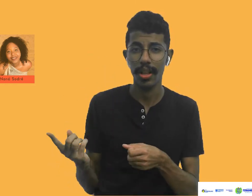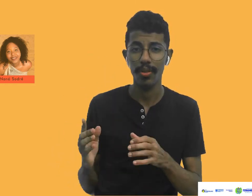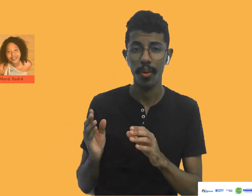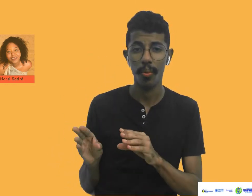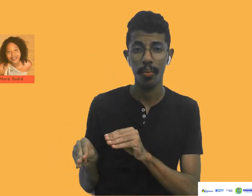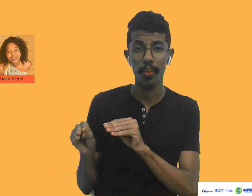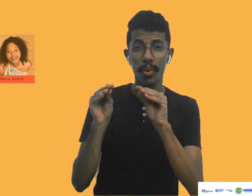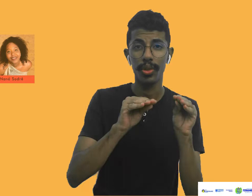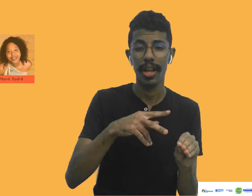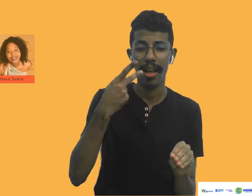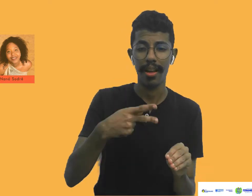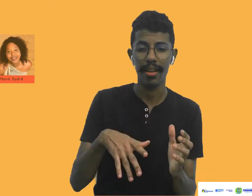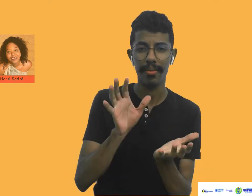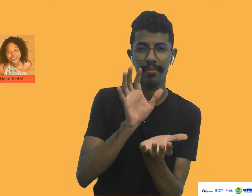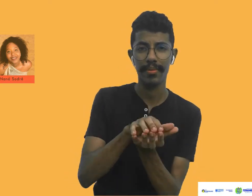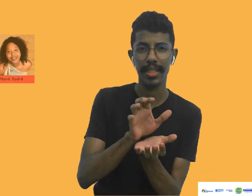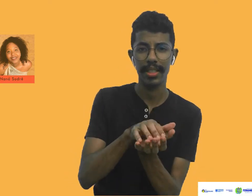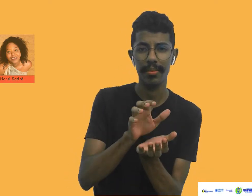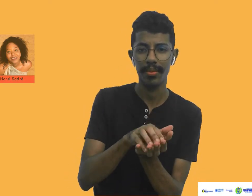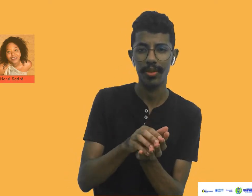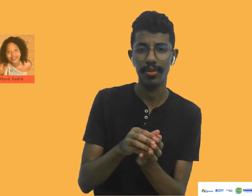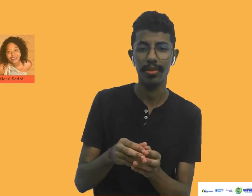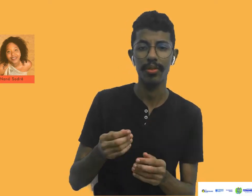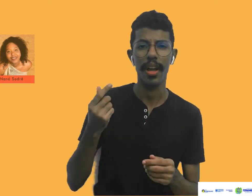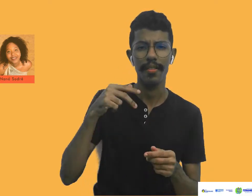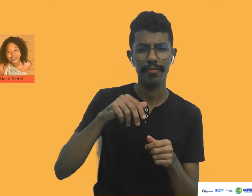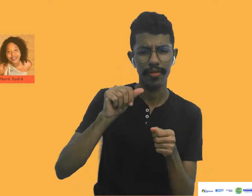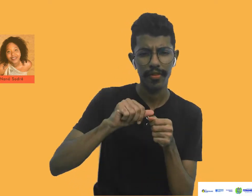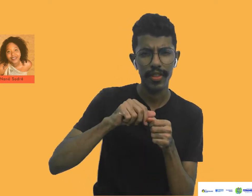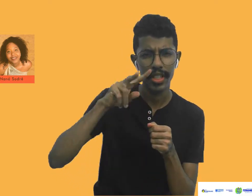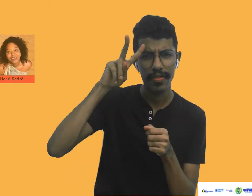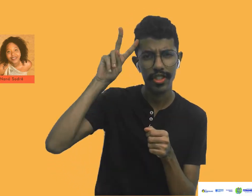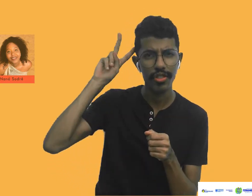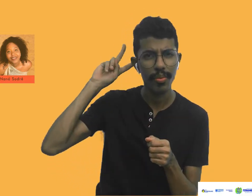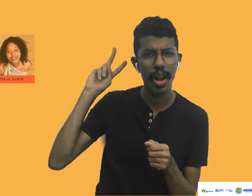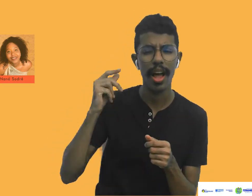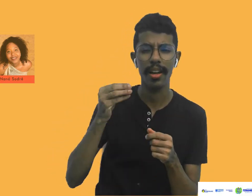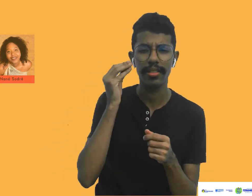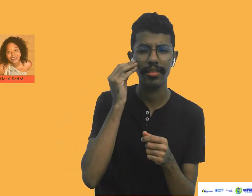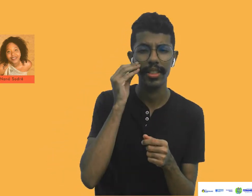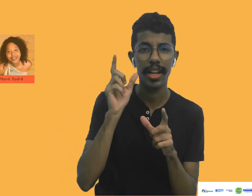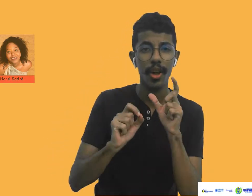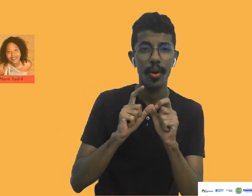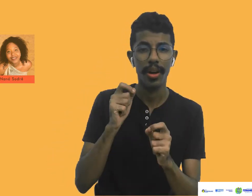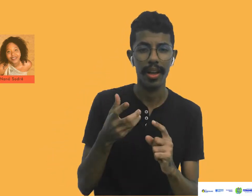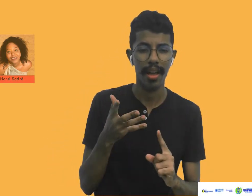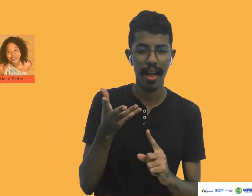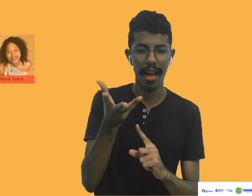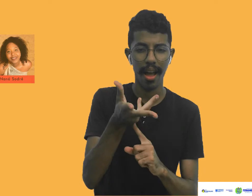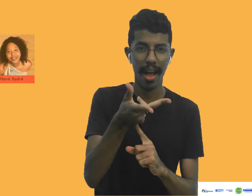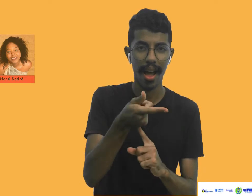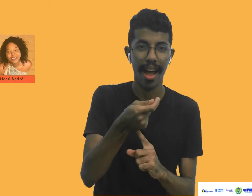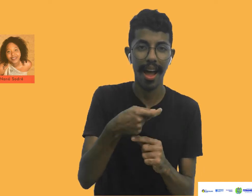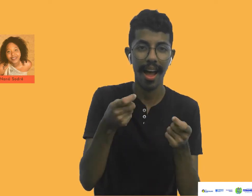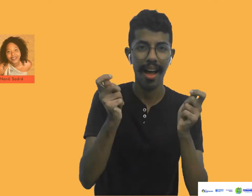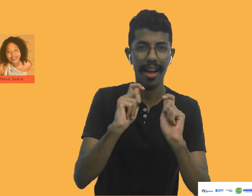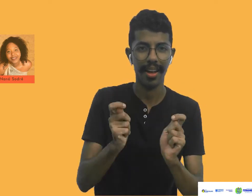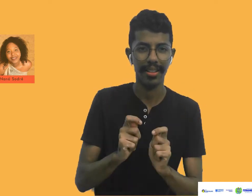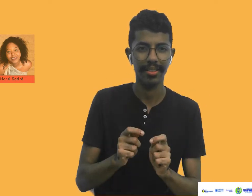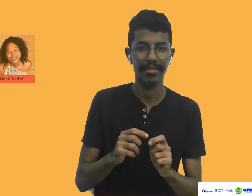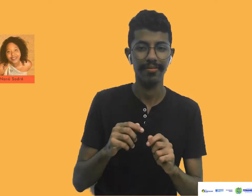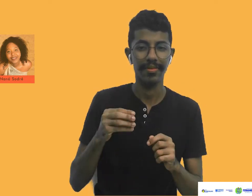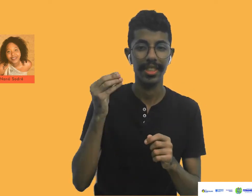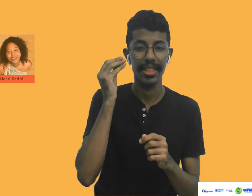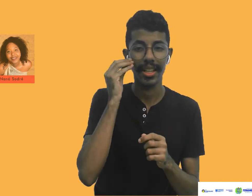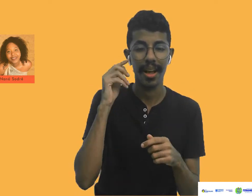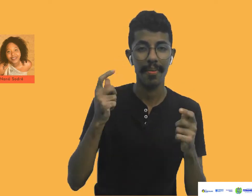vim tentar o vestibular. E tentei o vestibular para artes cênicas, né? Tentei o vestibular para artes cênicas na possibilidade de